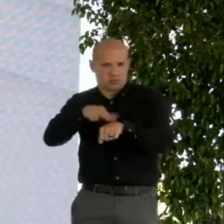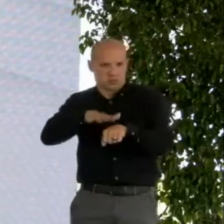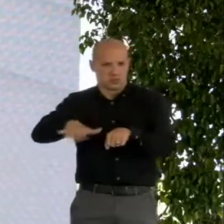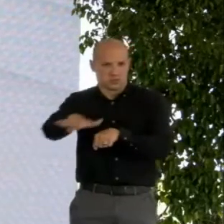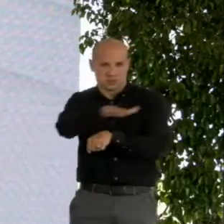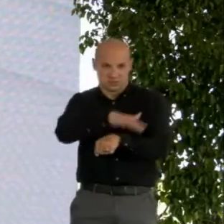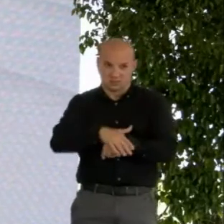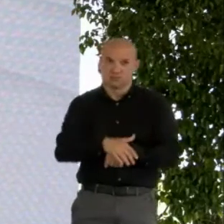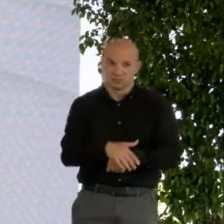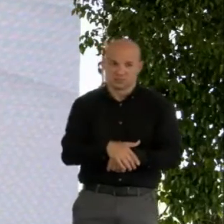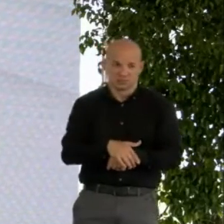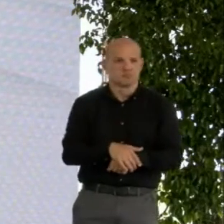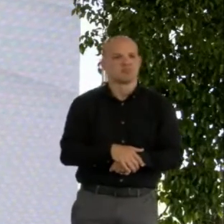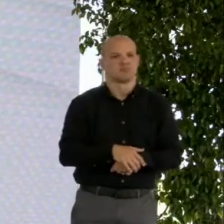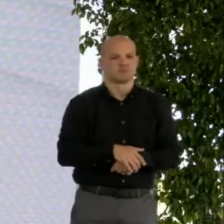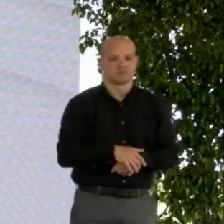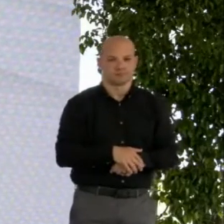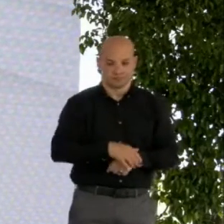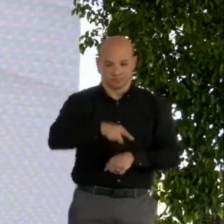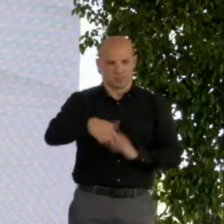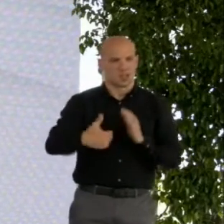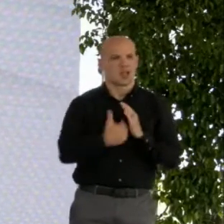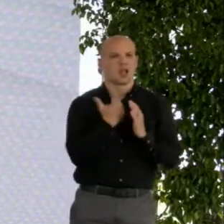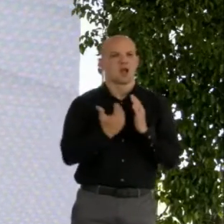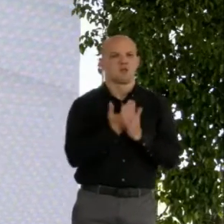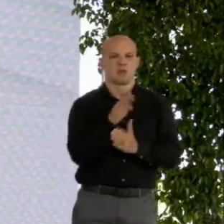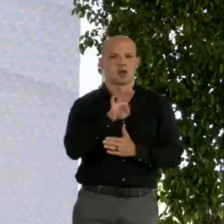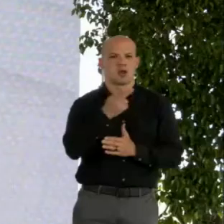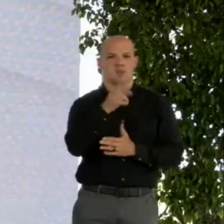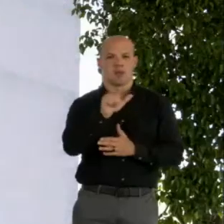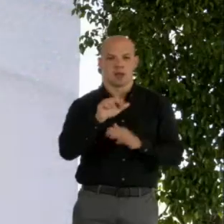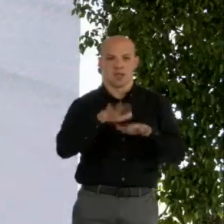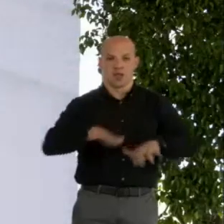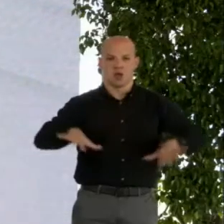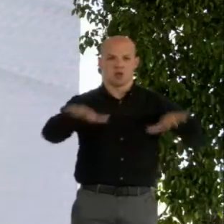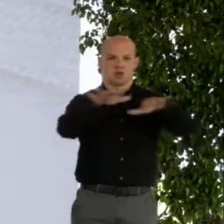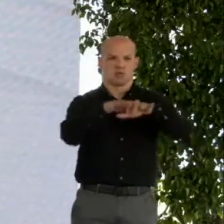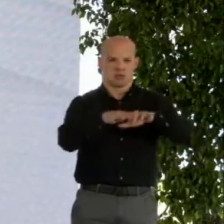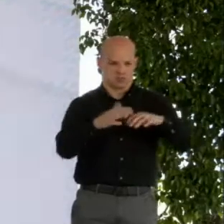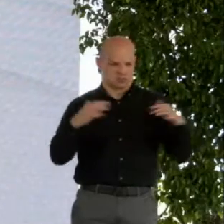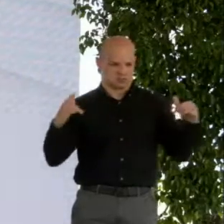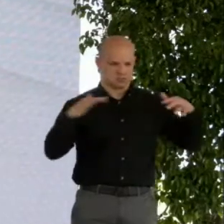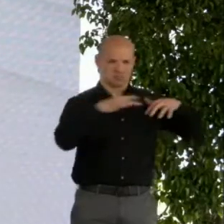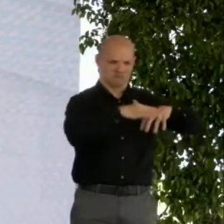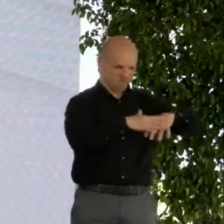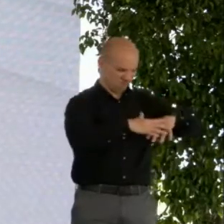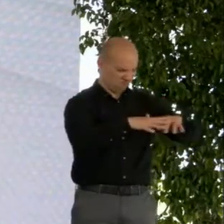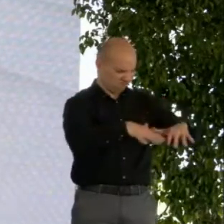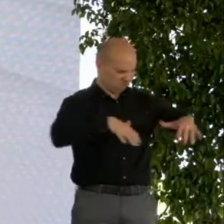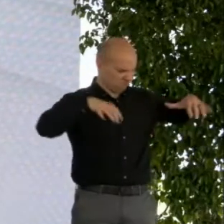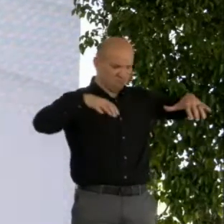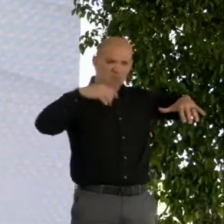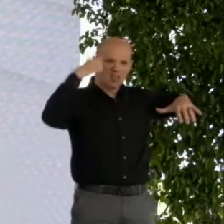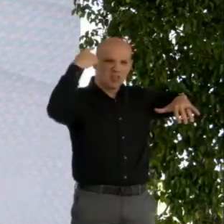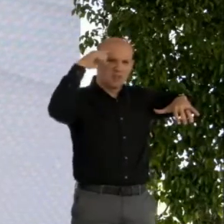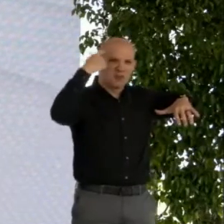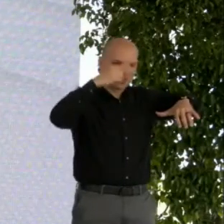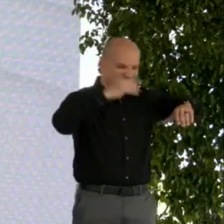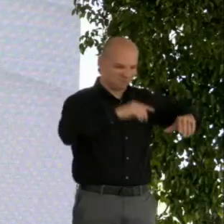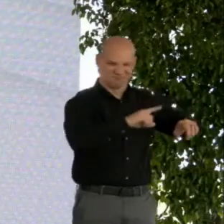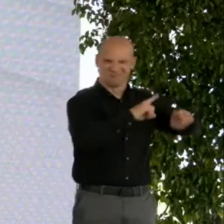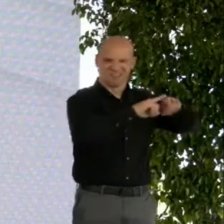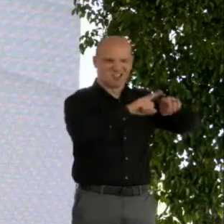Contará esta nueva bahía urbana con un anfiteatro para diversos ofrecimientos